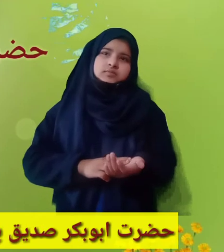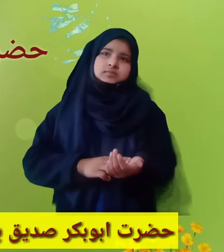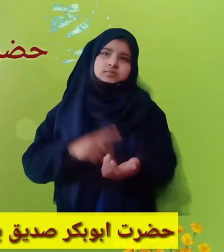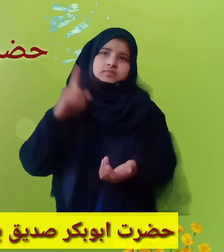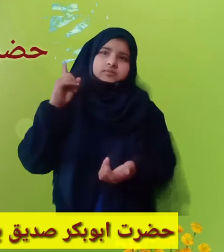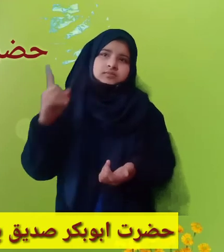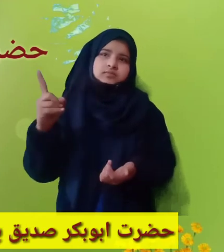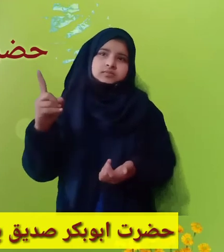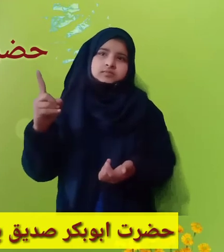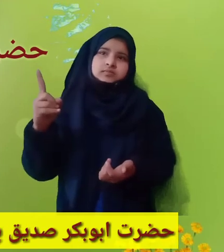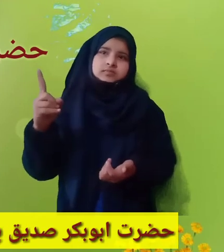अबू बकर सिद्दीक,